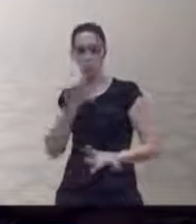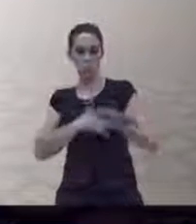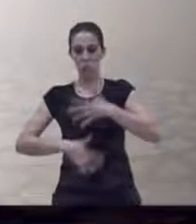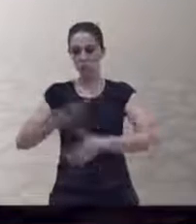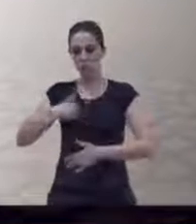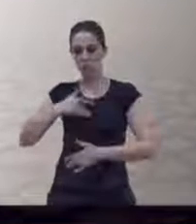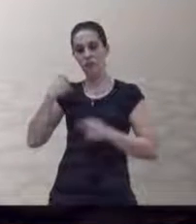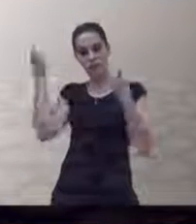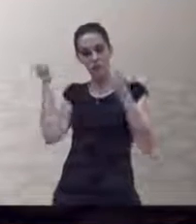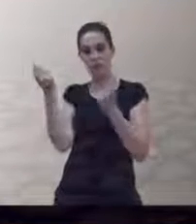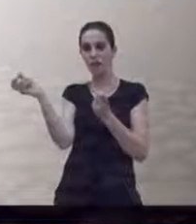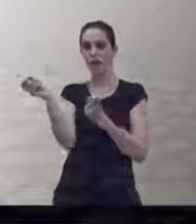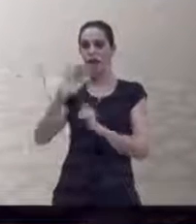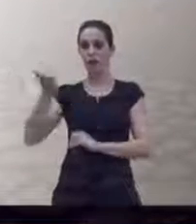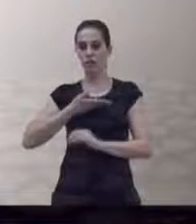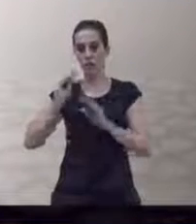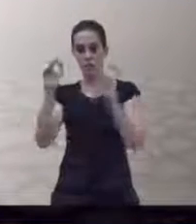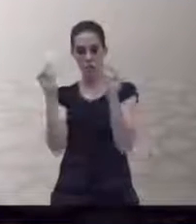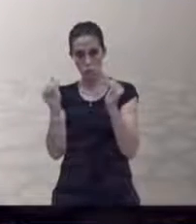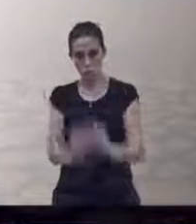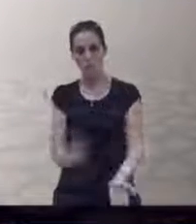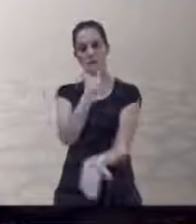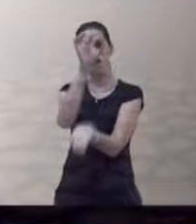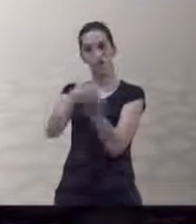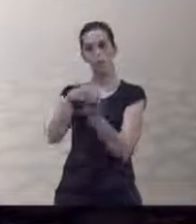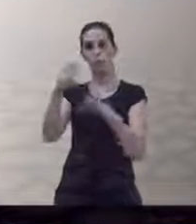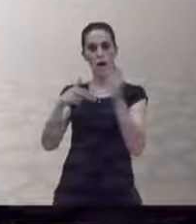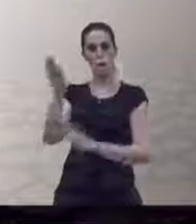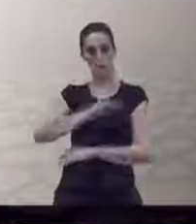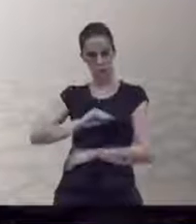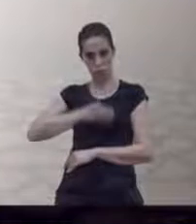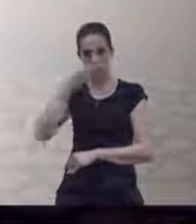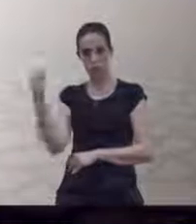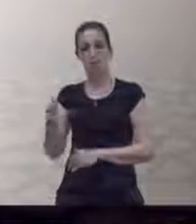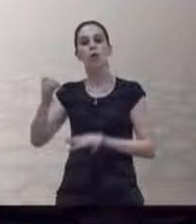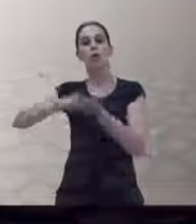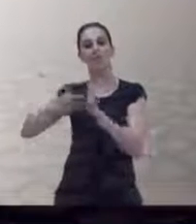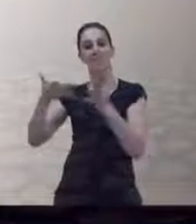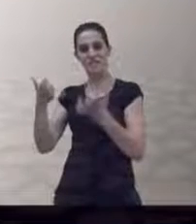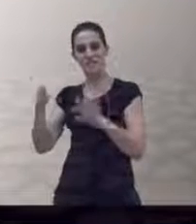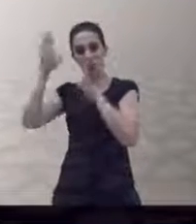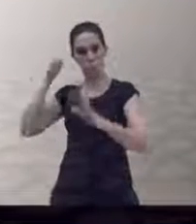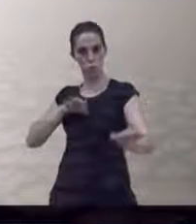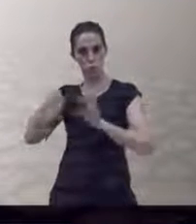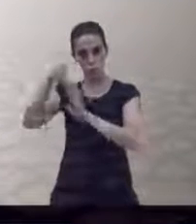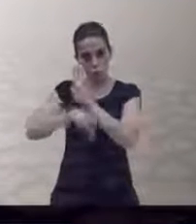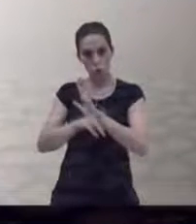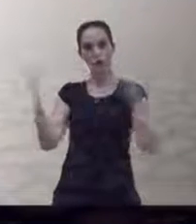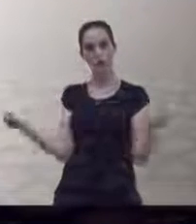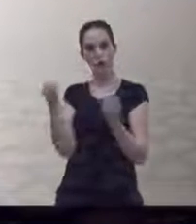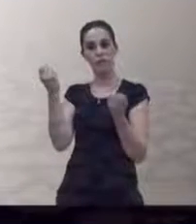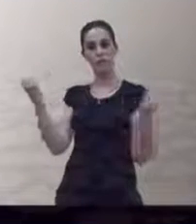sabido convivir con ella y hemos aprendido a vivir y a minimizar sus efectos. Hemos realizado valiosas infraestructuras, hemos puesto en marcha planes de sequía y